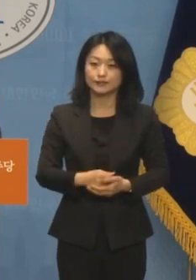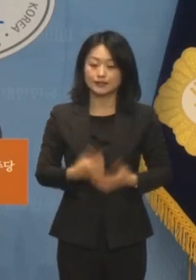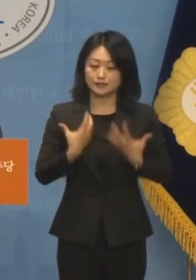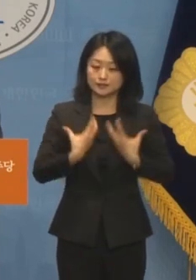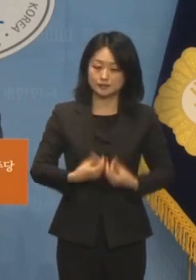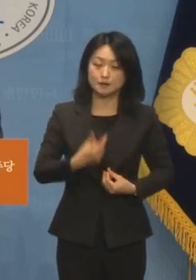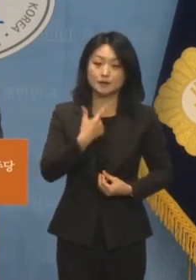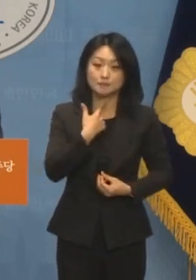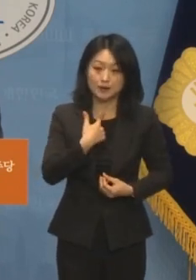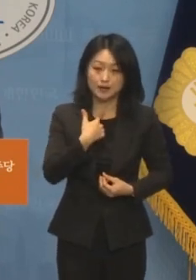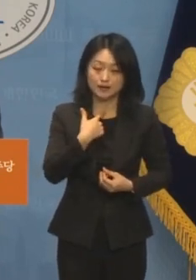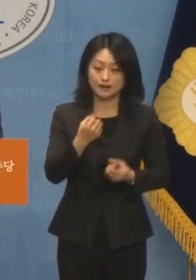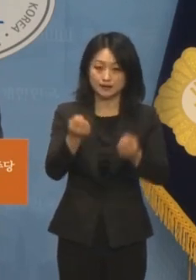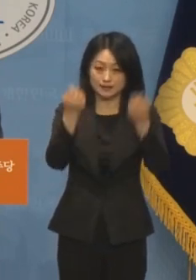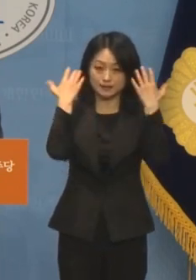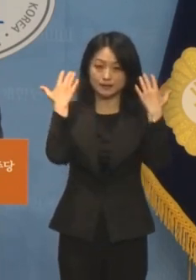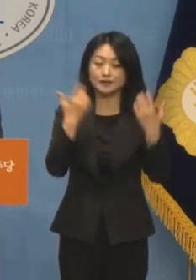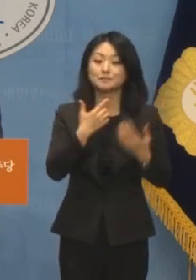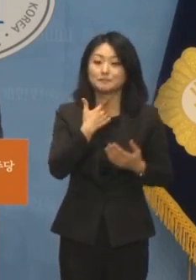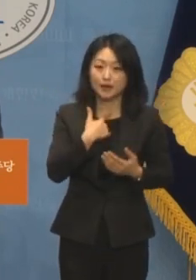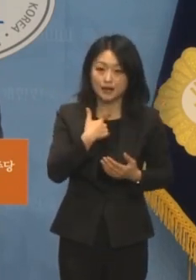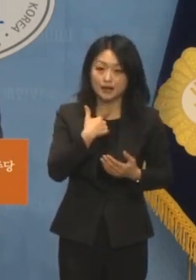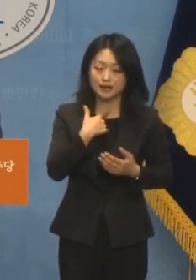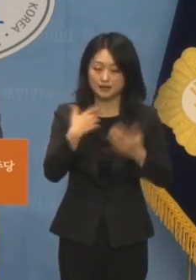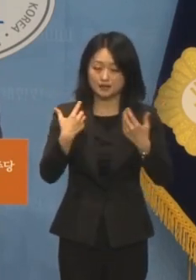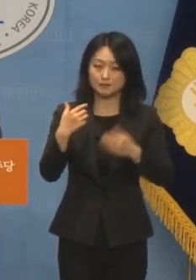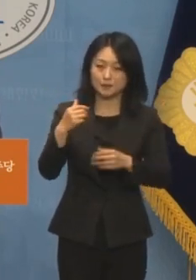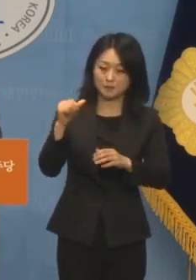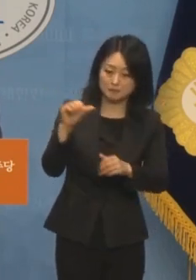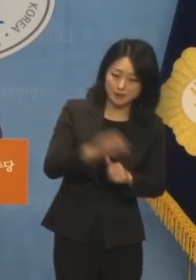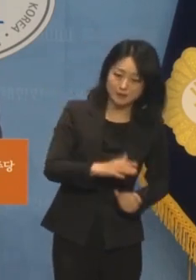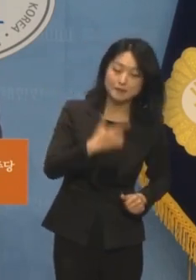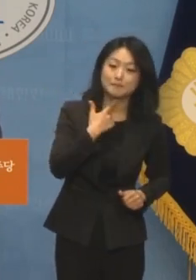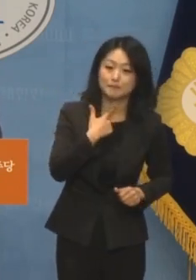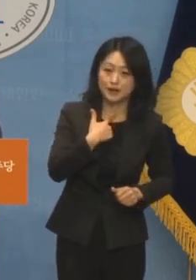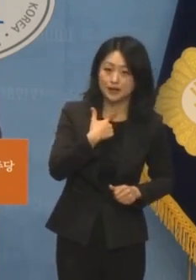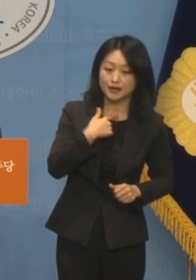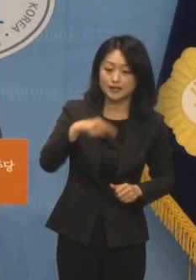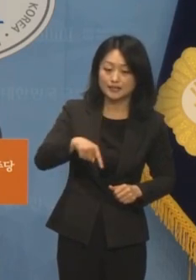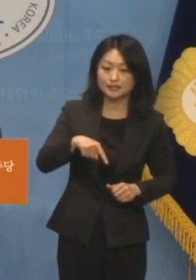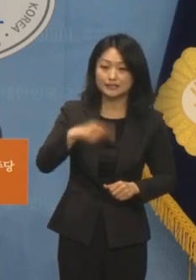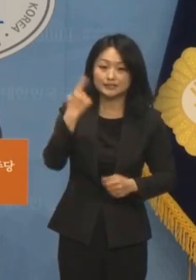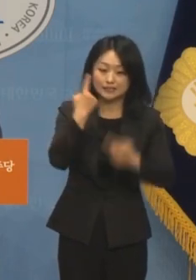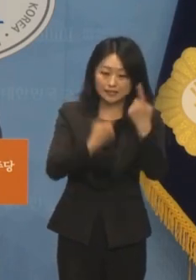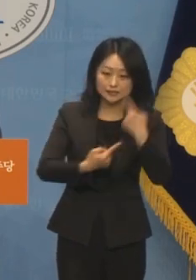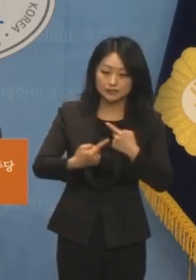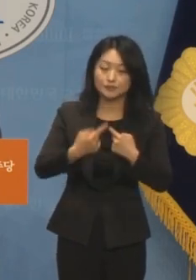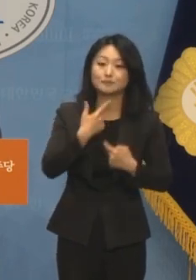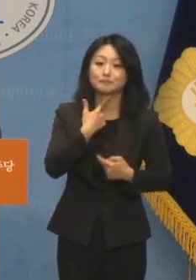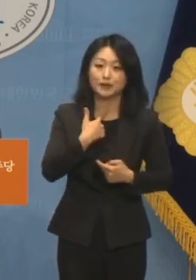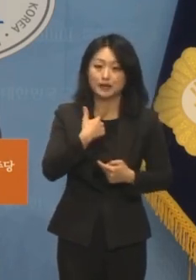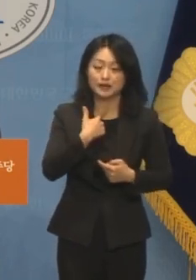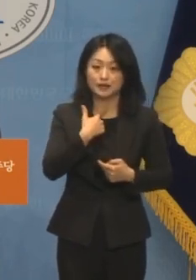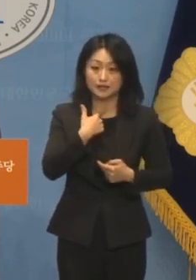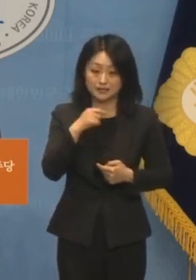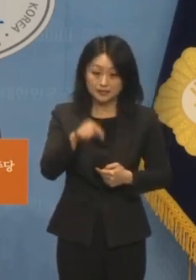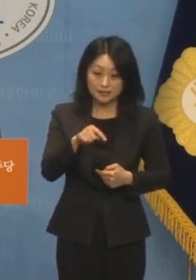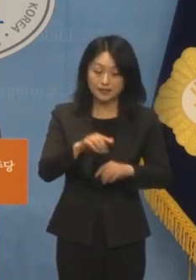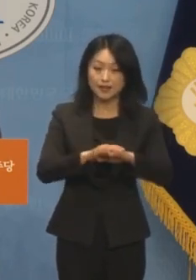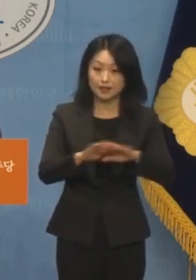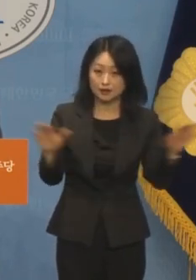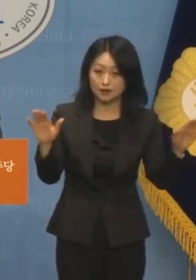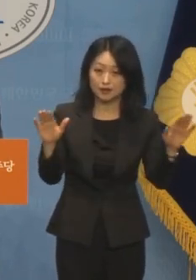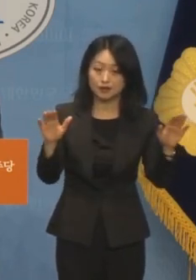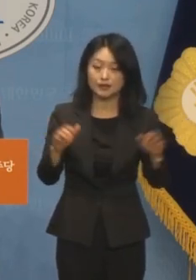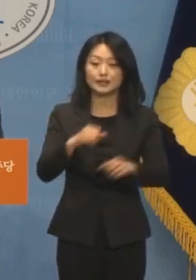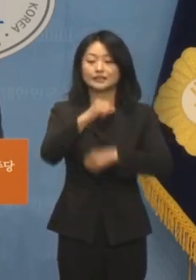실망하고 잊혀지고 패배하고 상처받았던 그 자유롭고 평등하고 평화로운 사회의